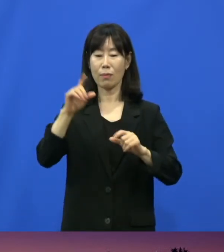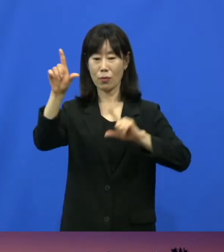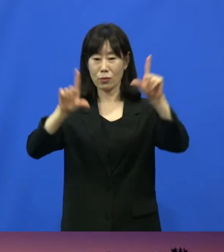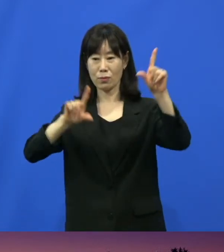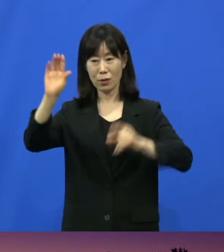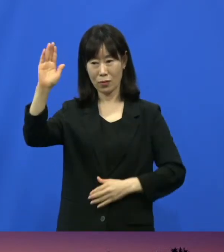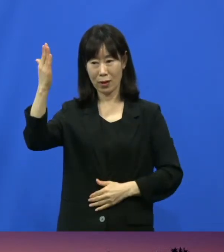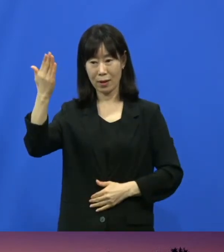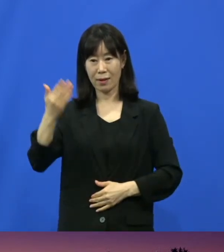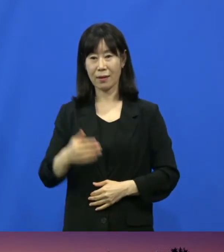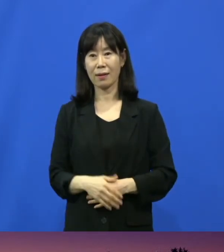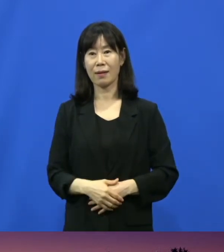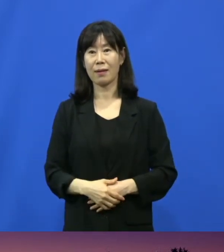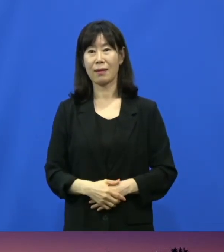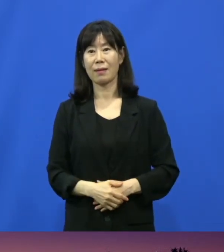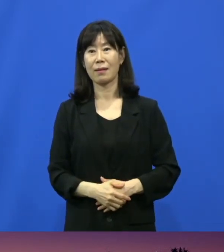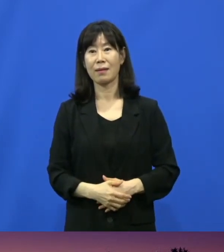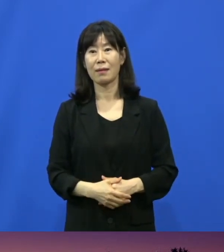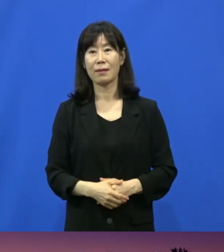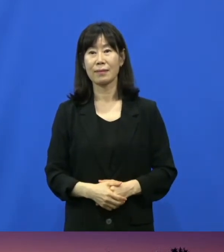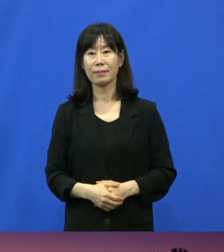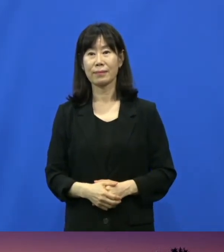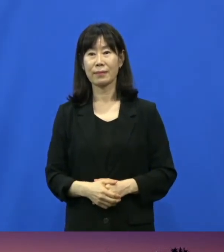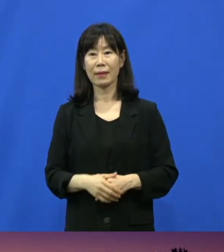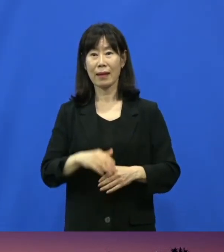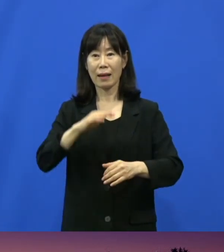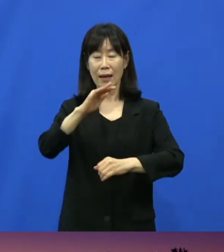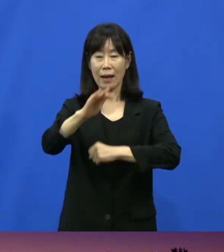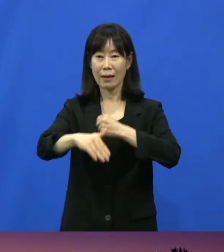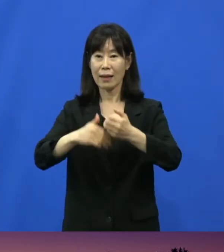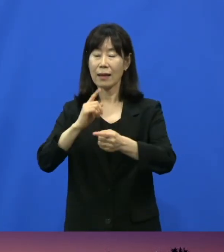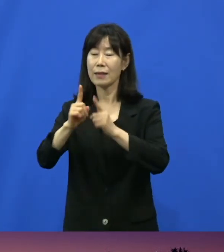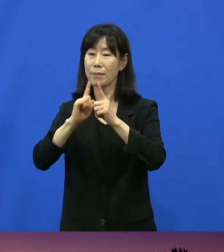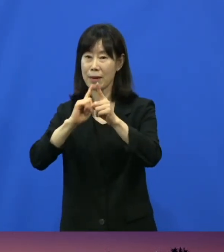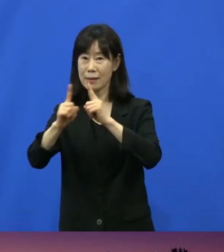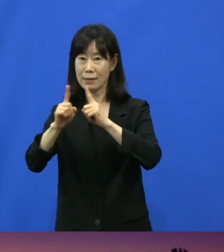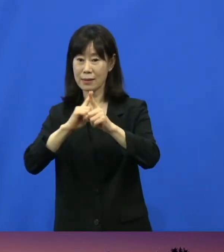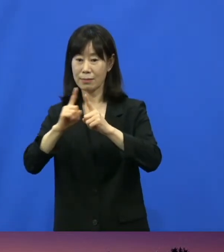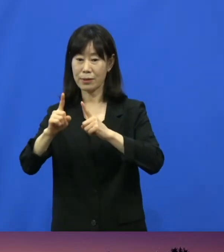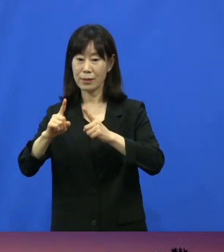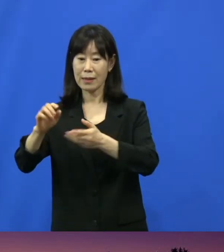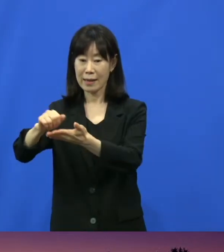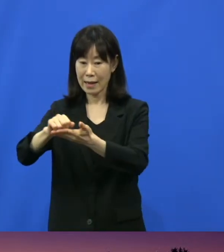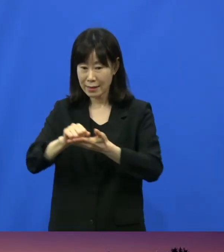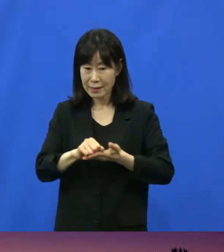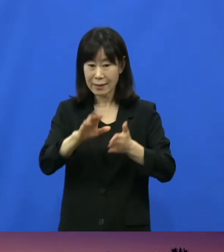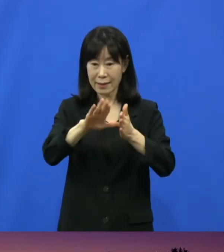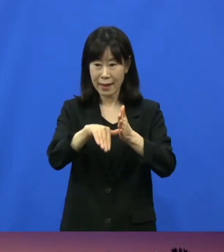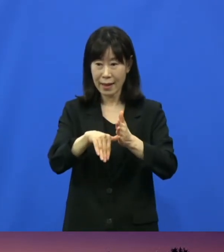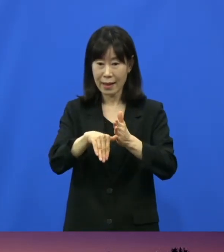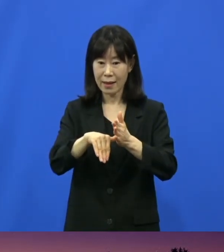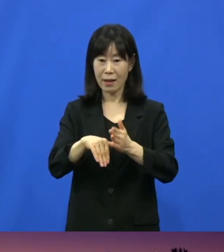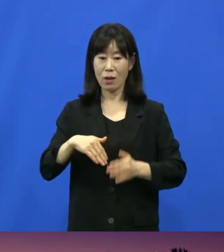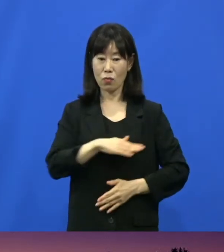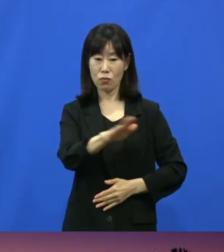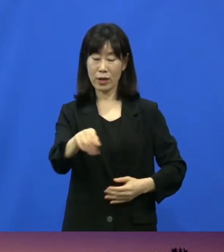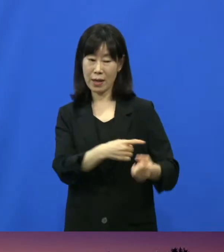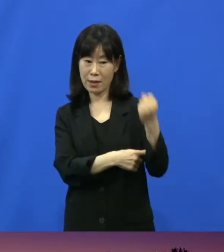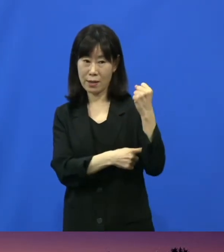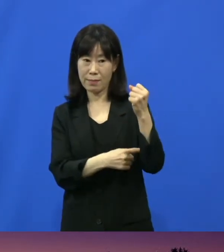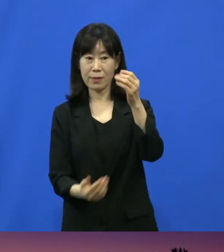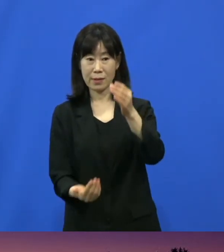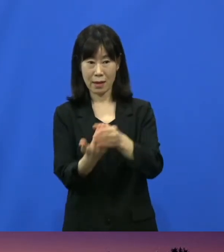되기를 축원합니다. 말씀이 우리 영혼에 깊이 스며들면서 많은 일들이 일어나요. 영혼의 힘이 일어난다는 거죠.